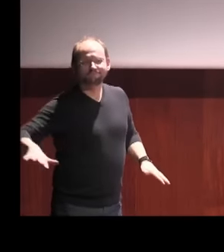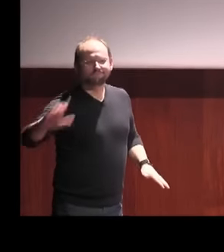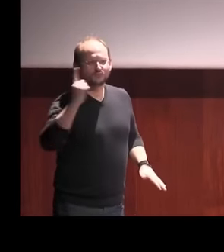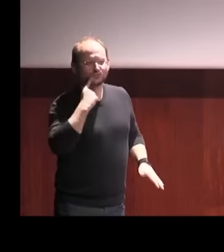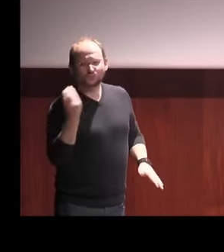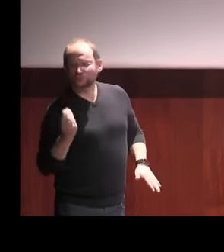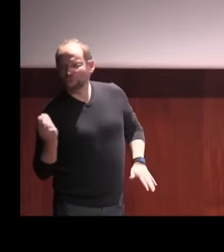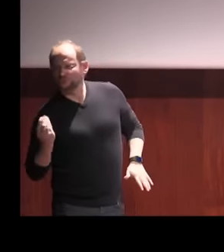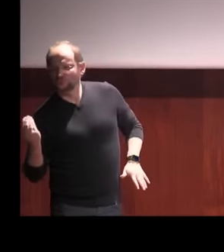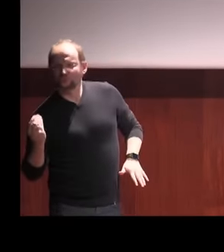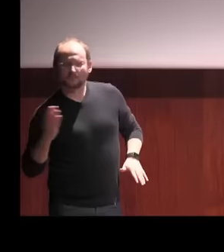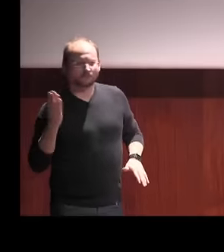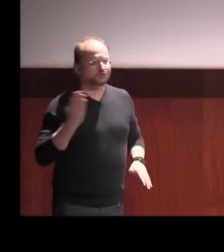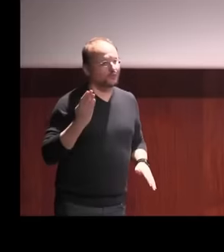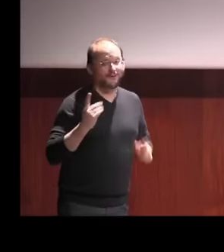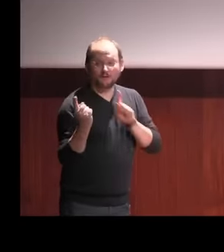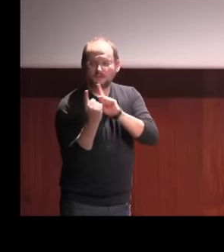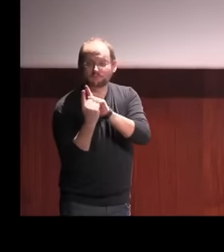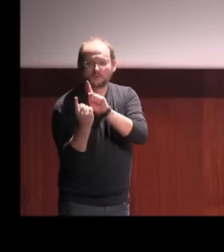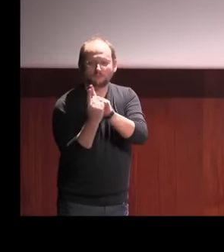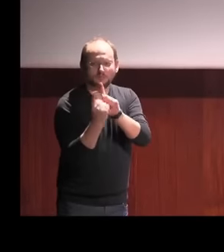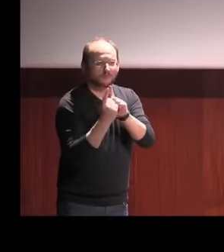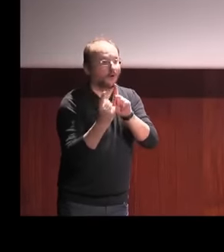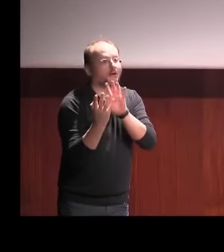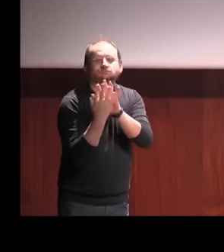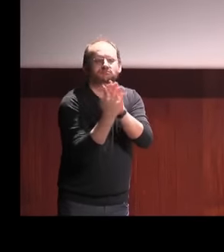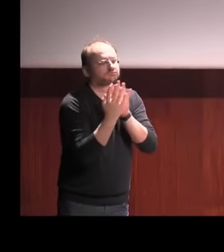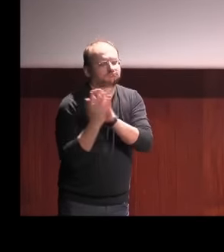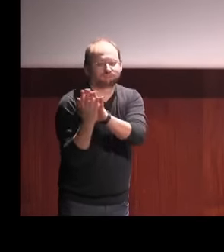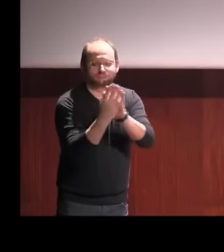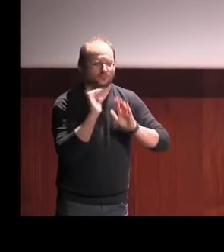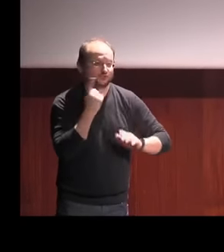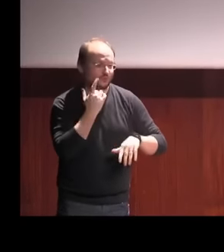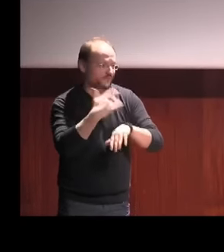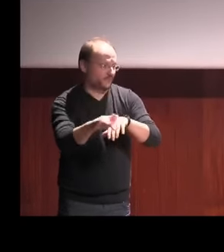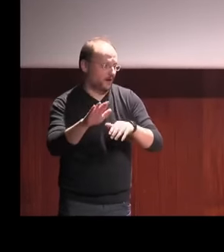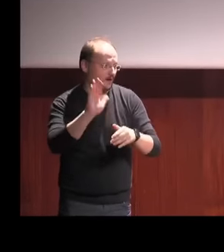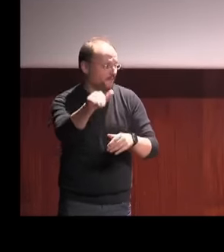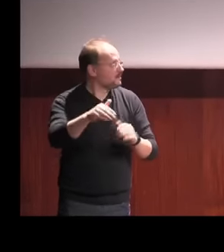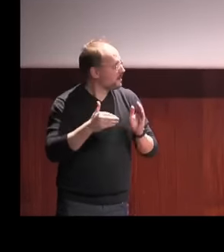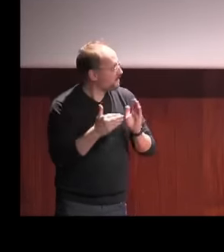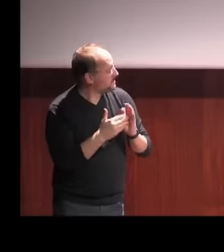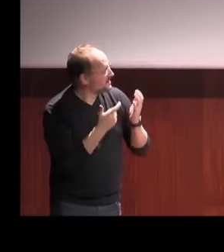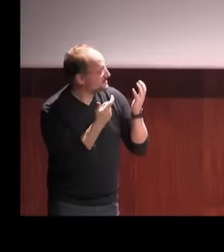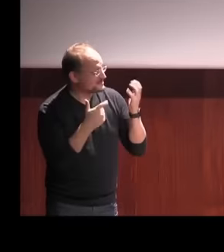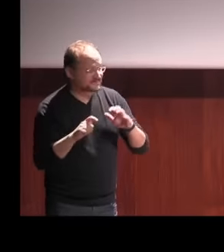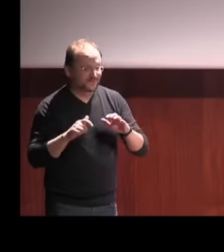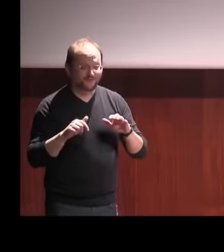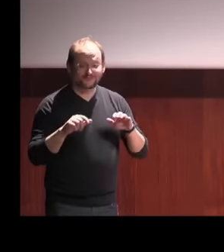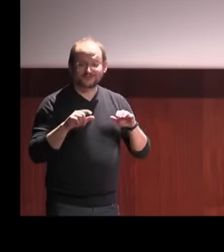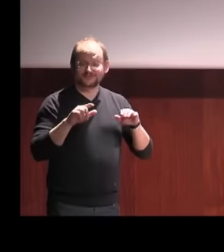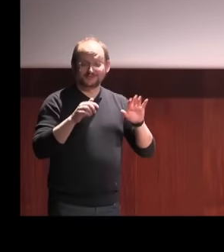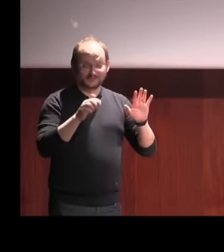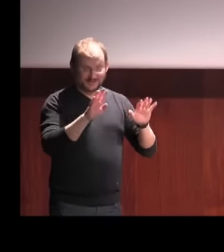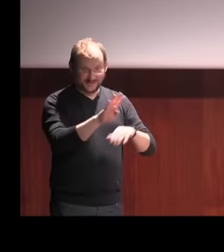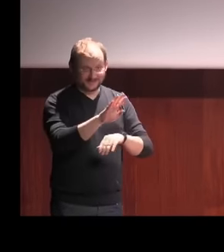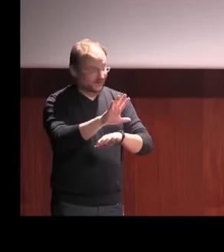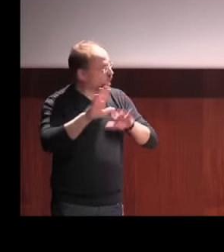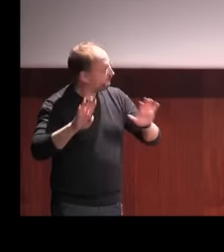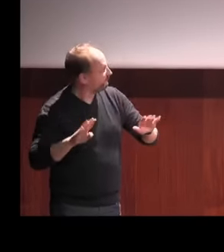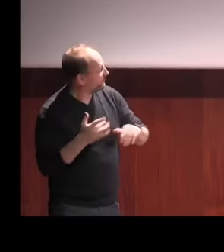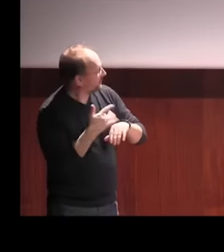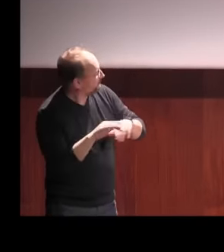Et après ces 8 années, il avait besoin de rencontrer les sourds. Il a découvert les sourds assez tard.